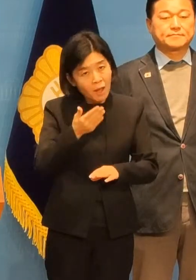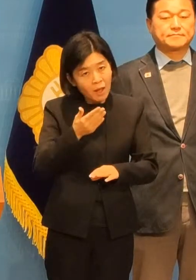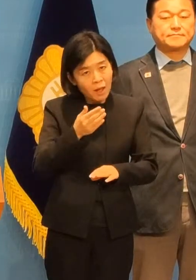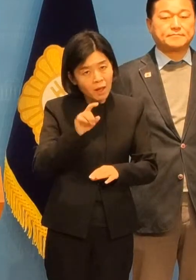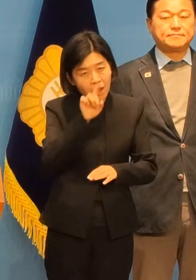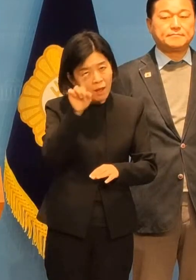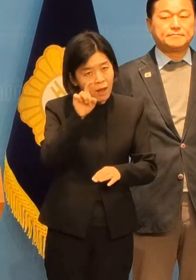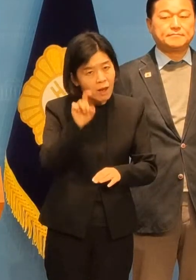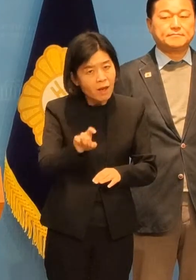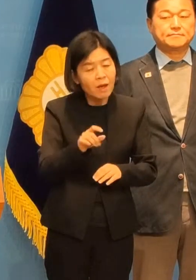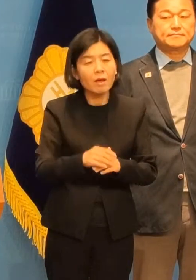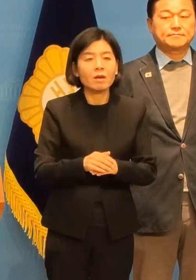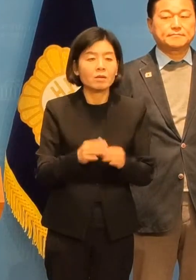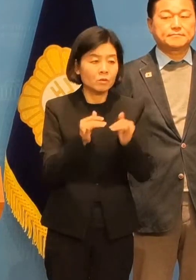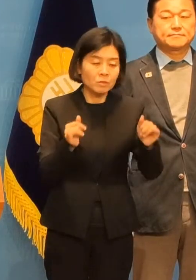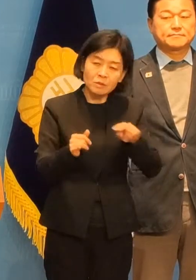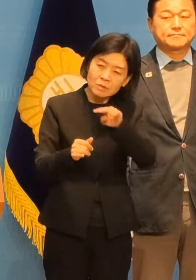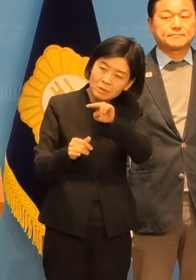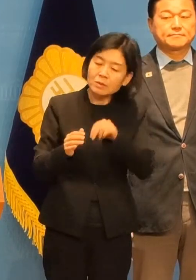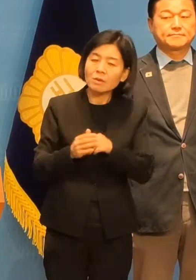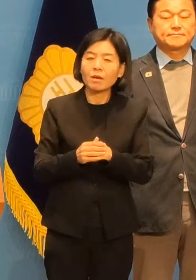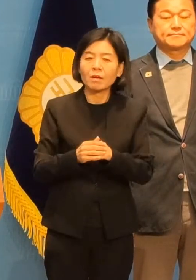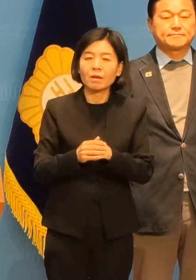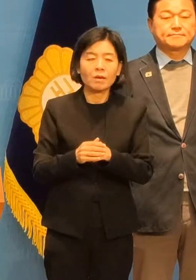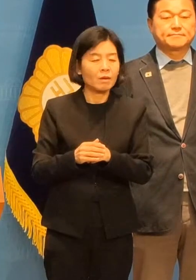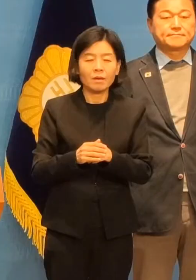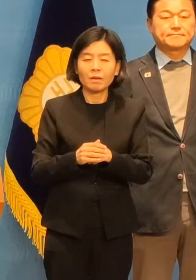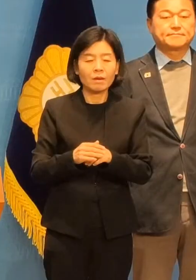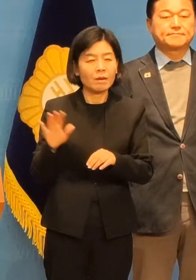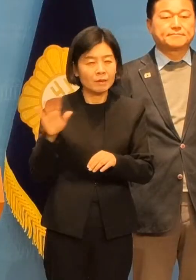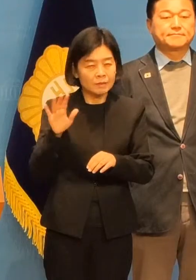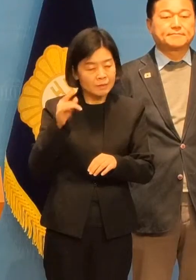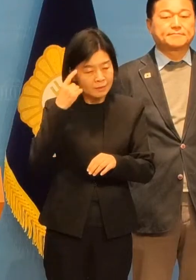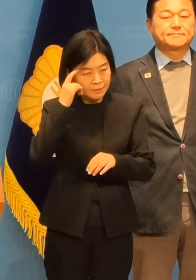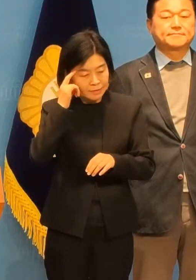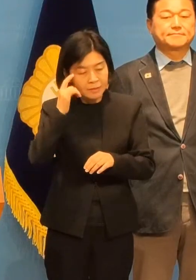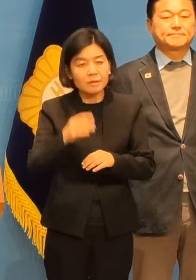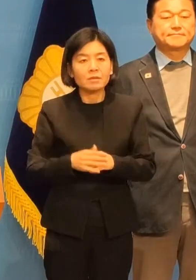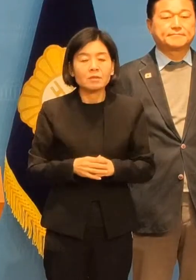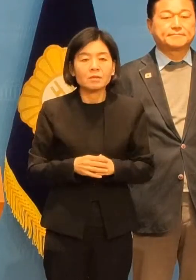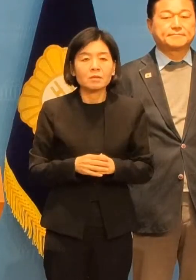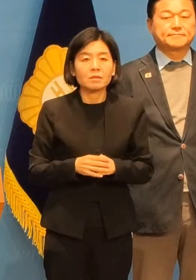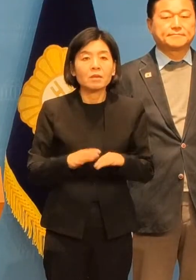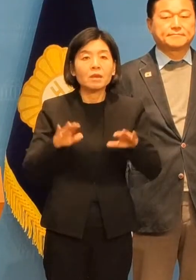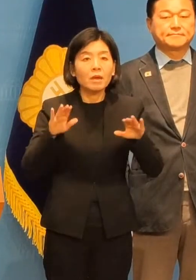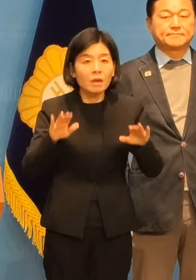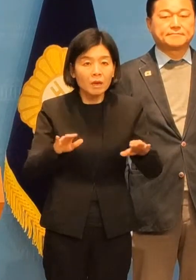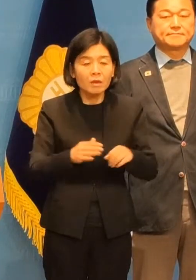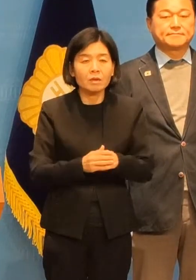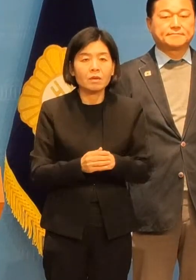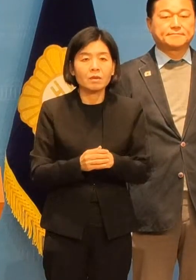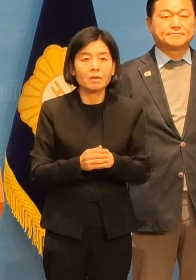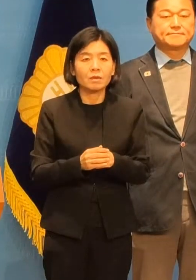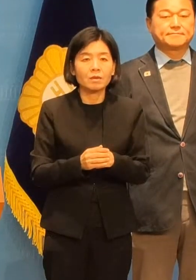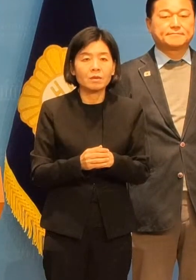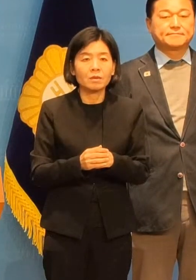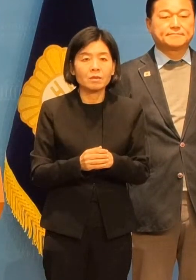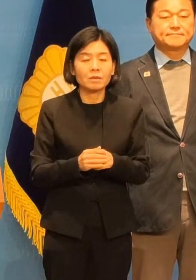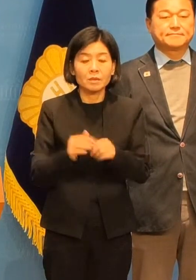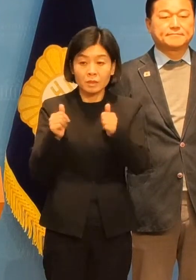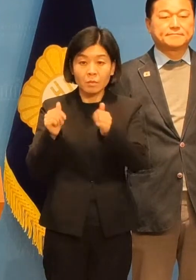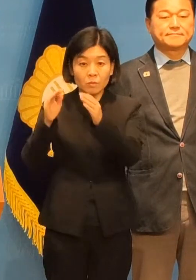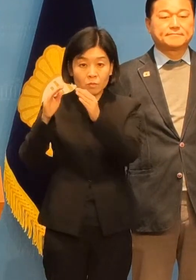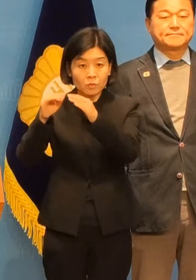거기에 대해서는 국민들은 이미 아니다라고 판단을 하고 있습니다. 이번에 1년의 사법부에